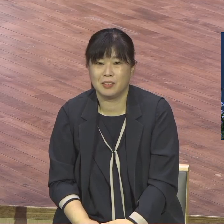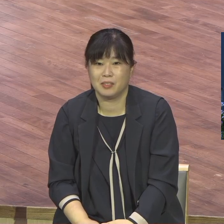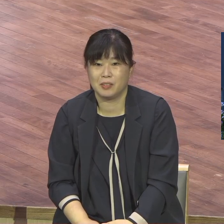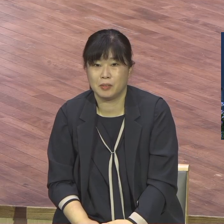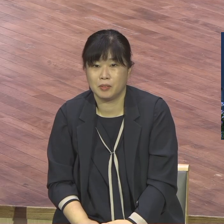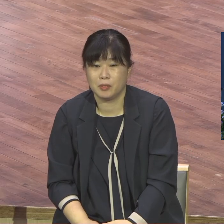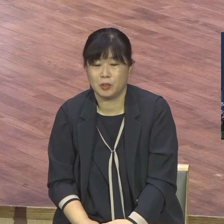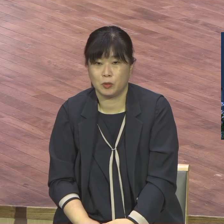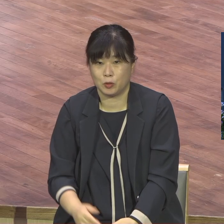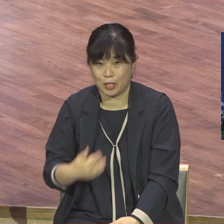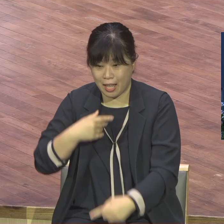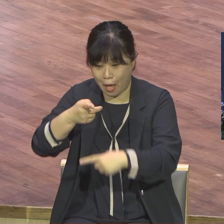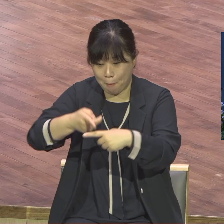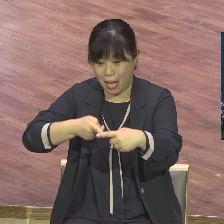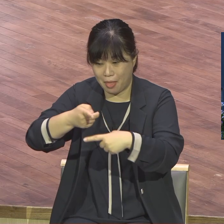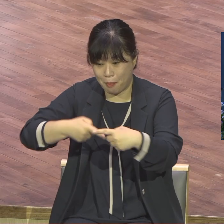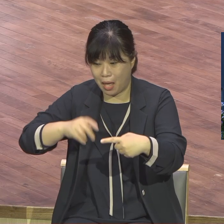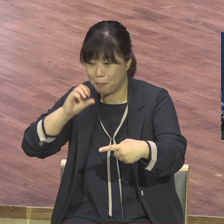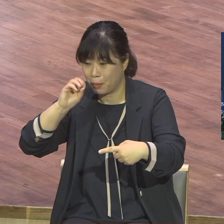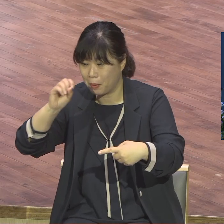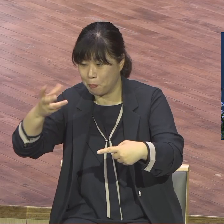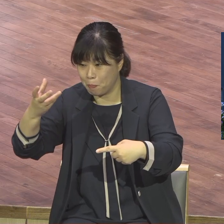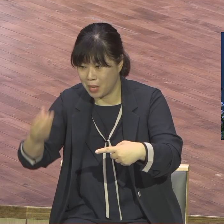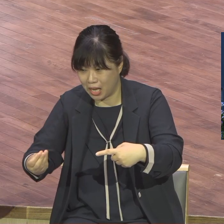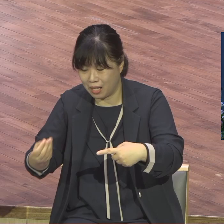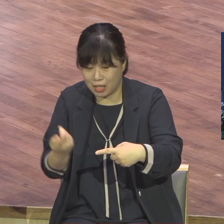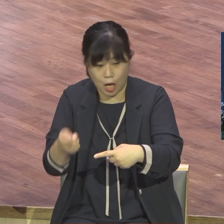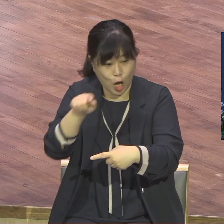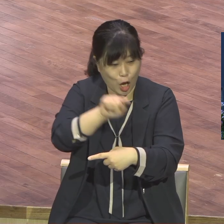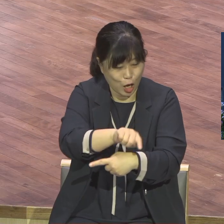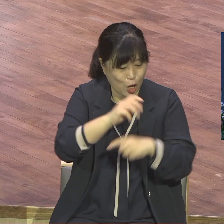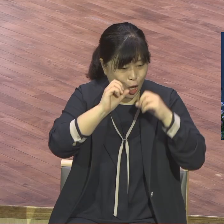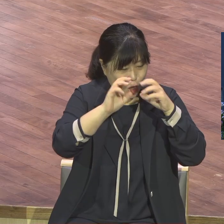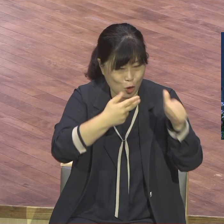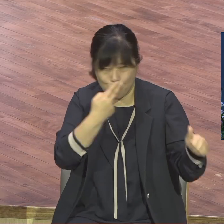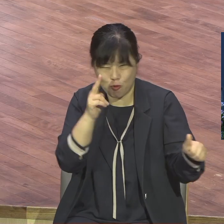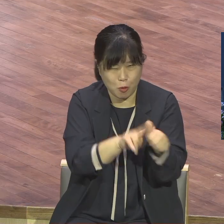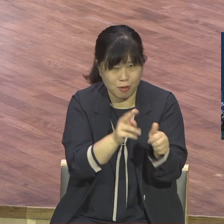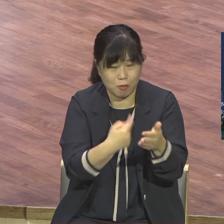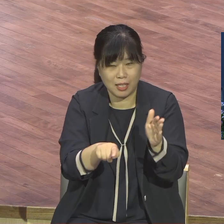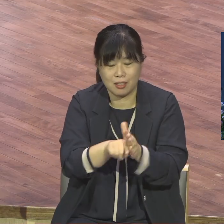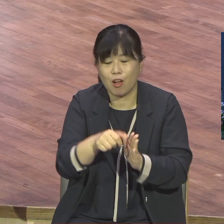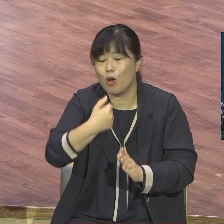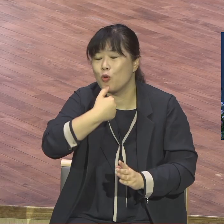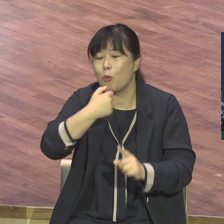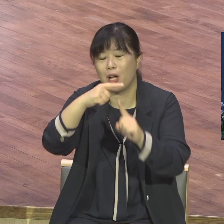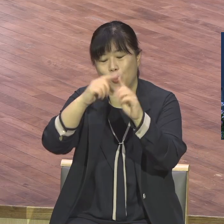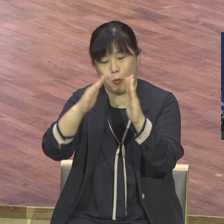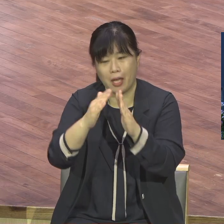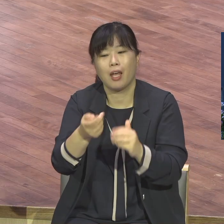지역의 복음을 위해서 자신이 언약 도전을 하겠다. 바울 대단하죠.